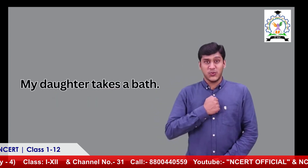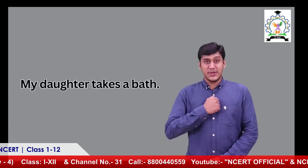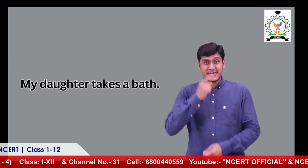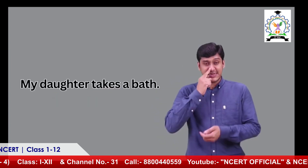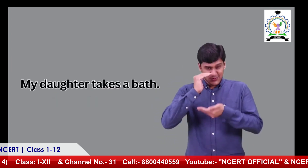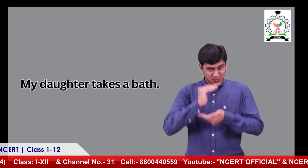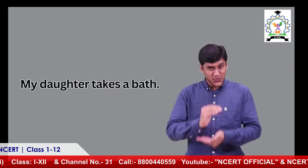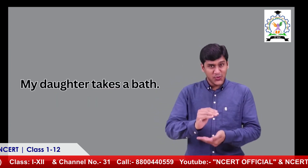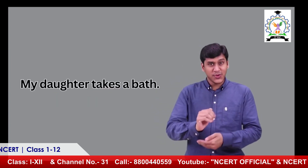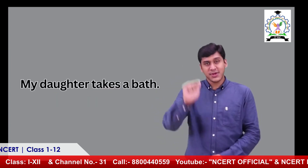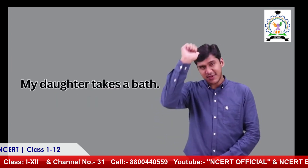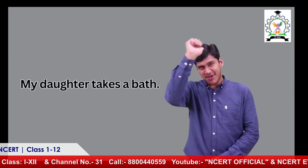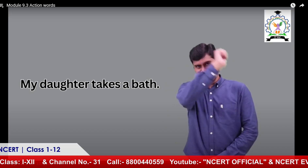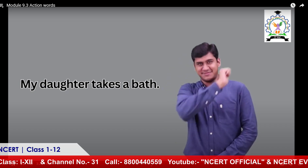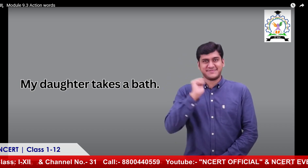मेरी बेटी नहाती है।